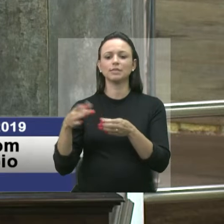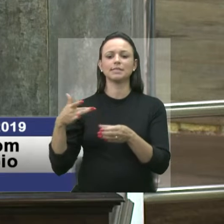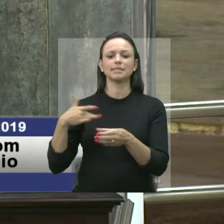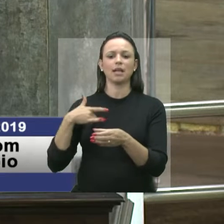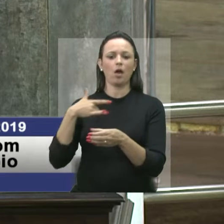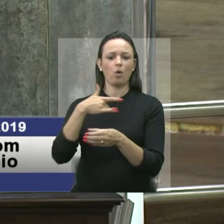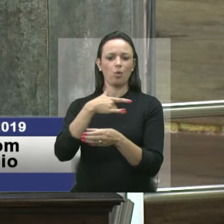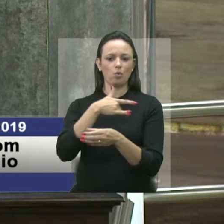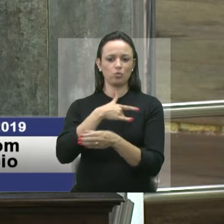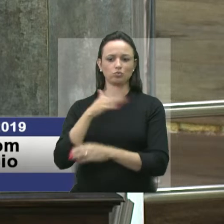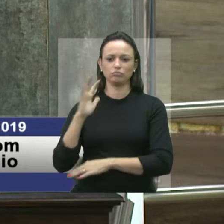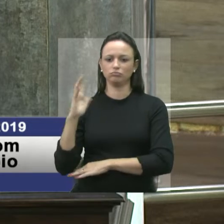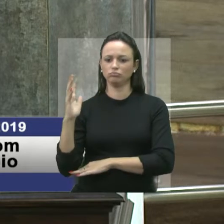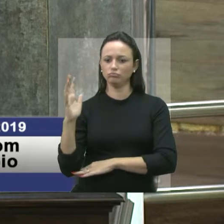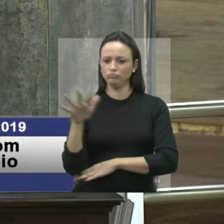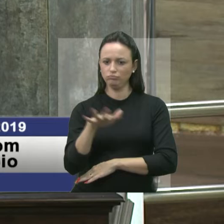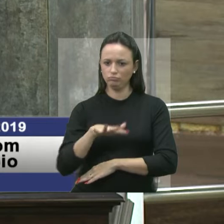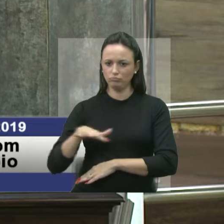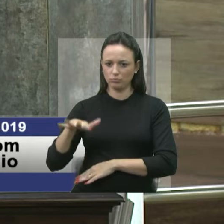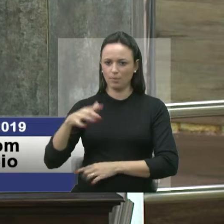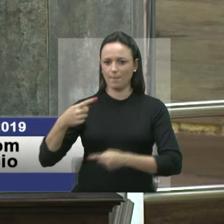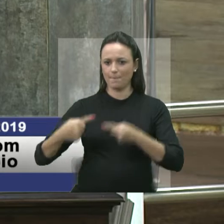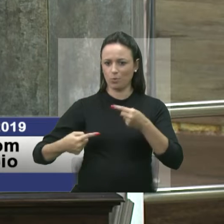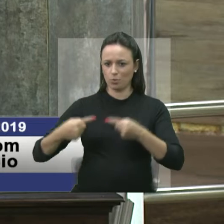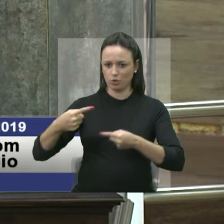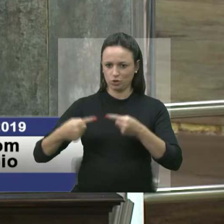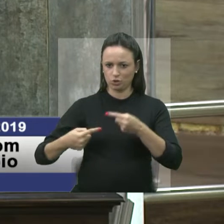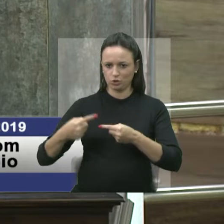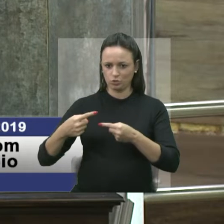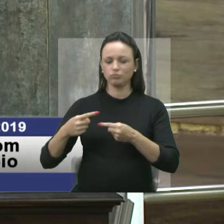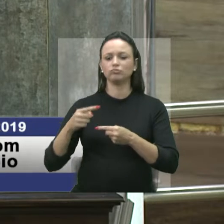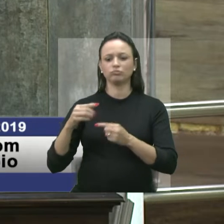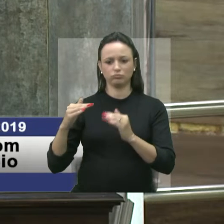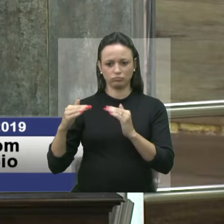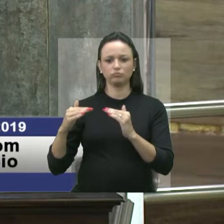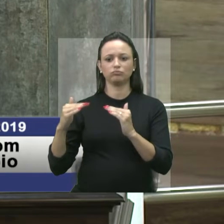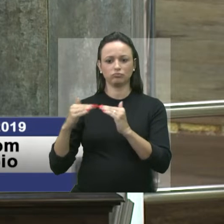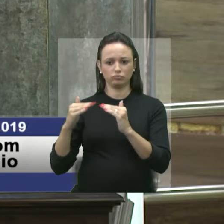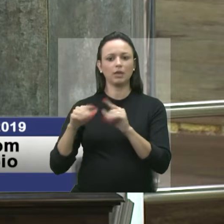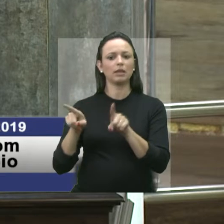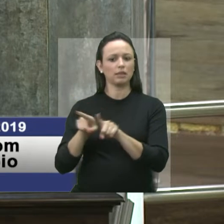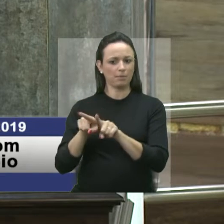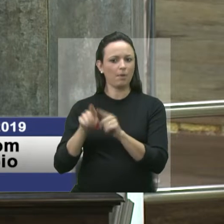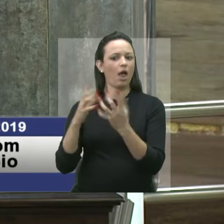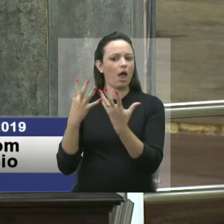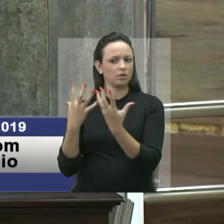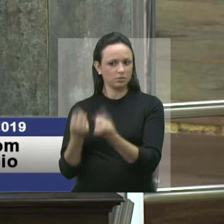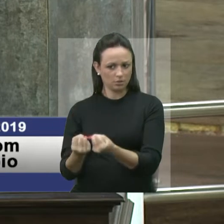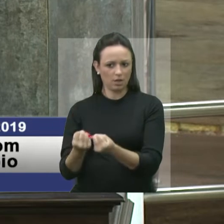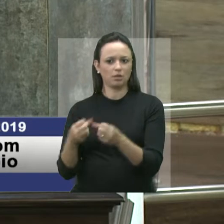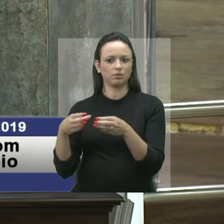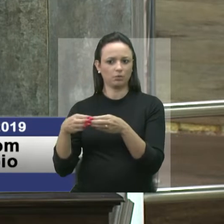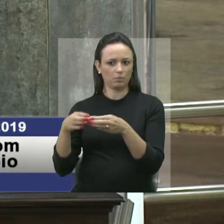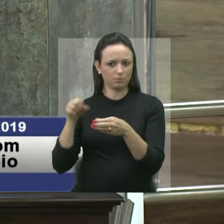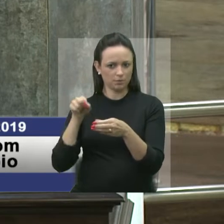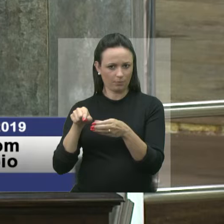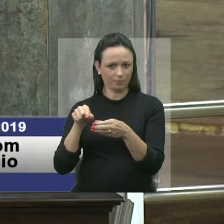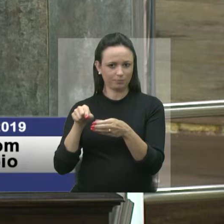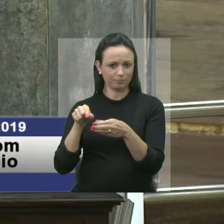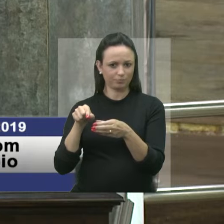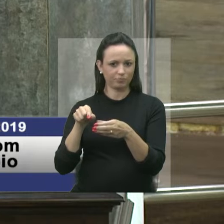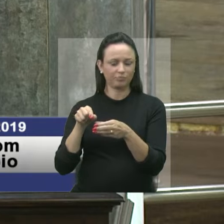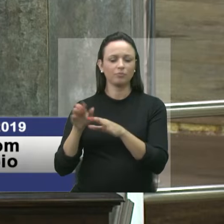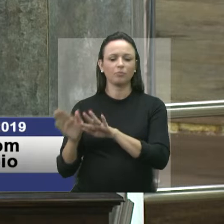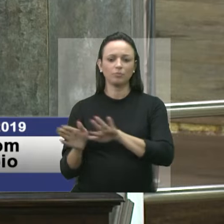Meio Ambiente e Política Urbana, com parecer favorável de todos os membros desta comissão, E